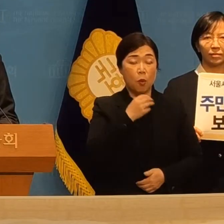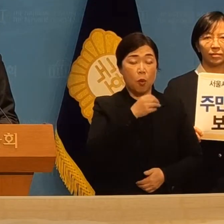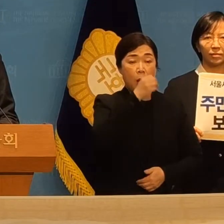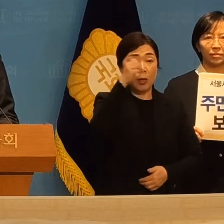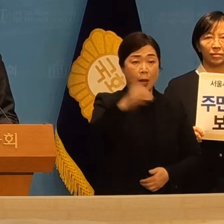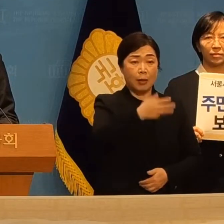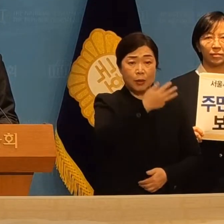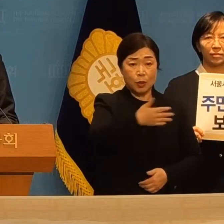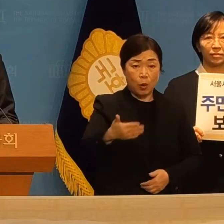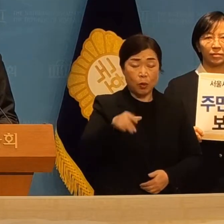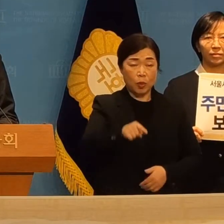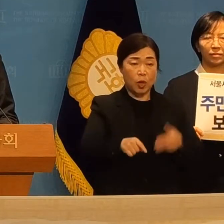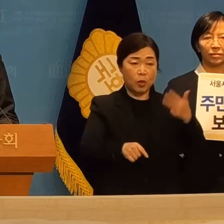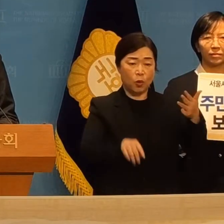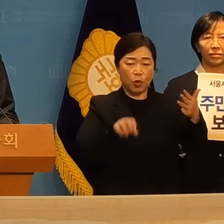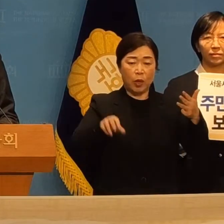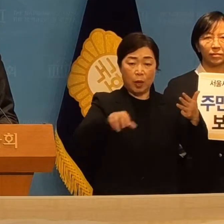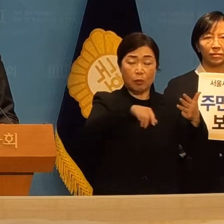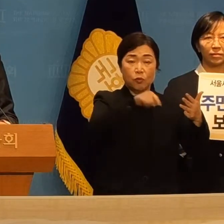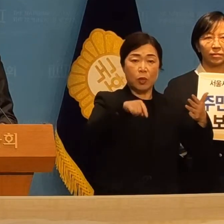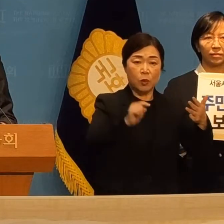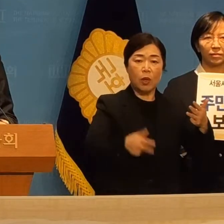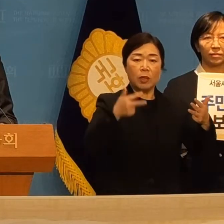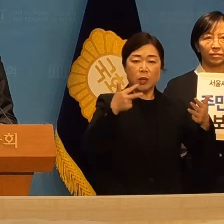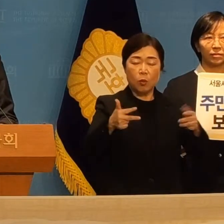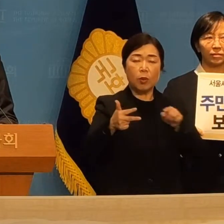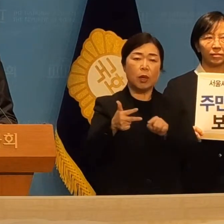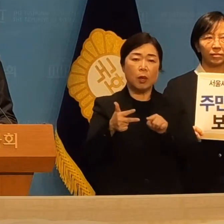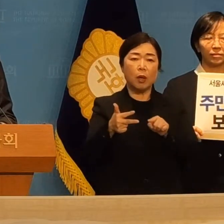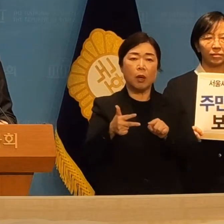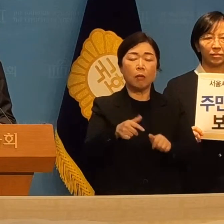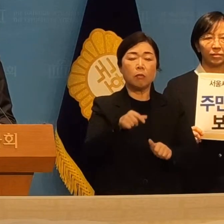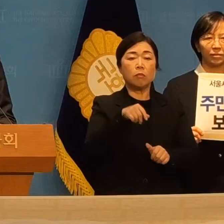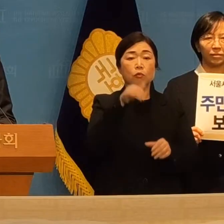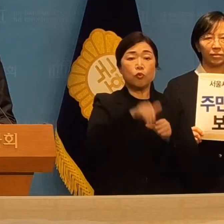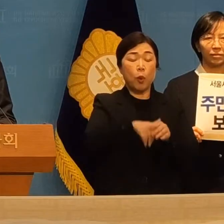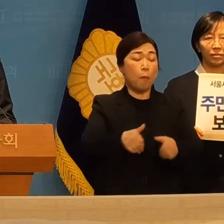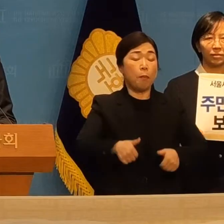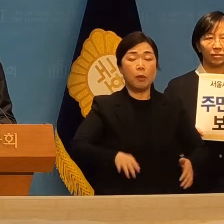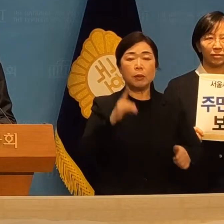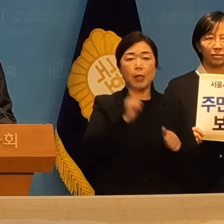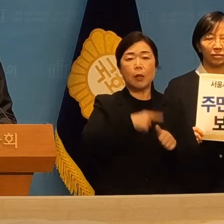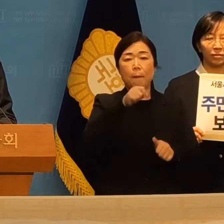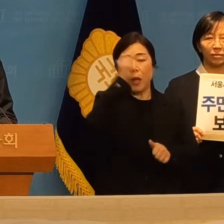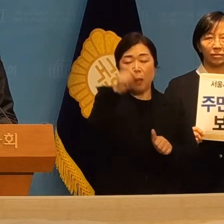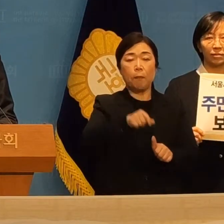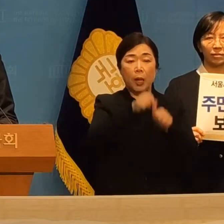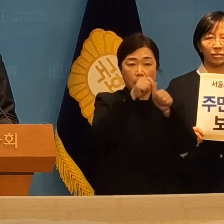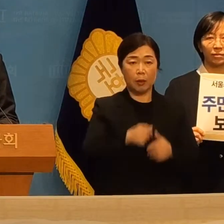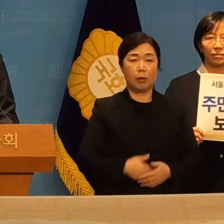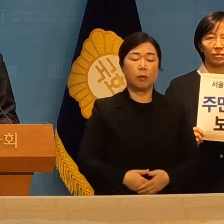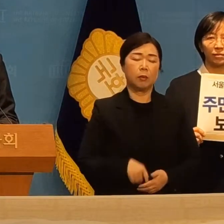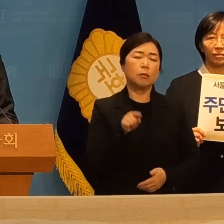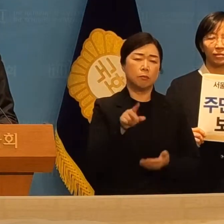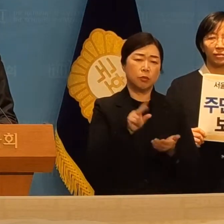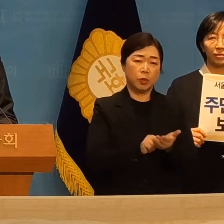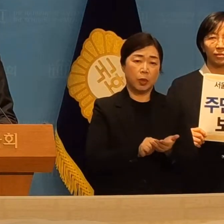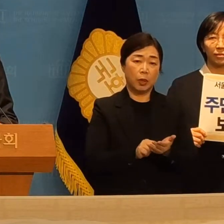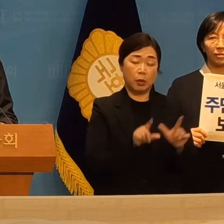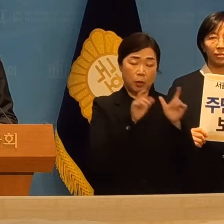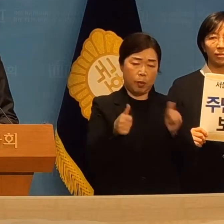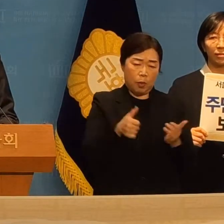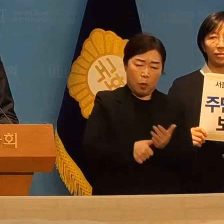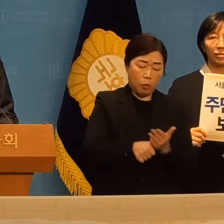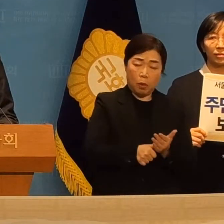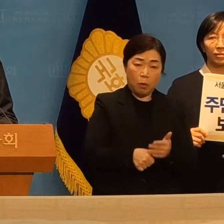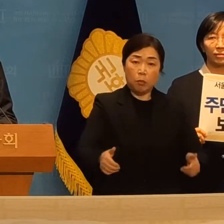양천구는 8개 선거구 중에서 7개 선거구가 무투표 당선 지역이었습니다. 이는 우리 주민들의 선택이